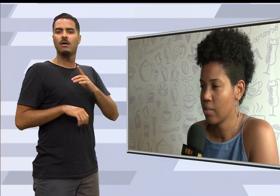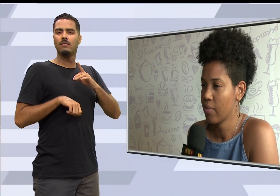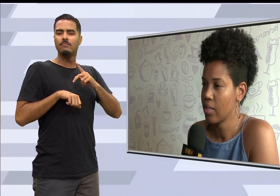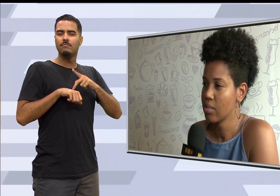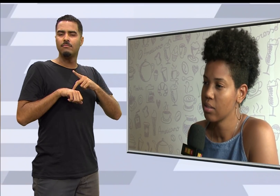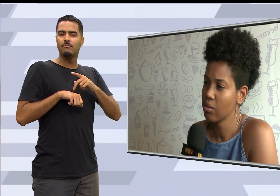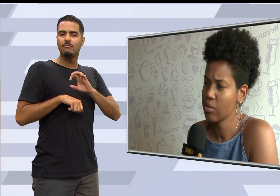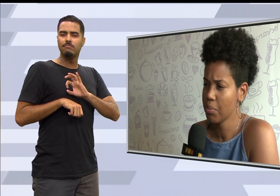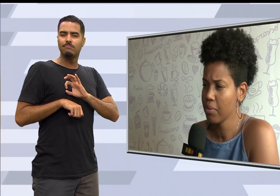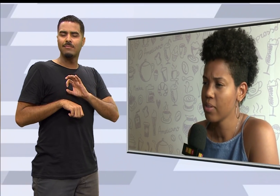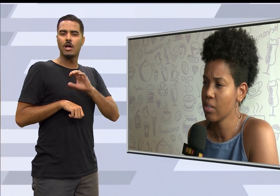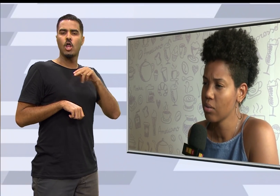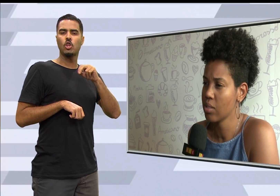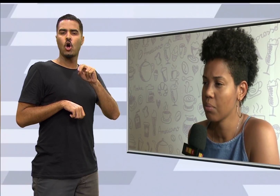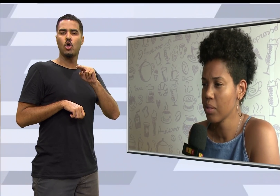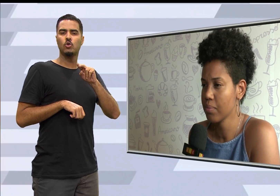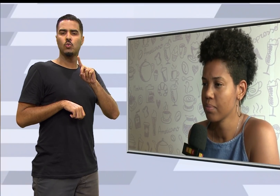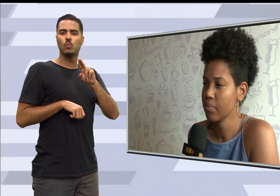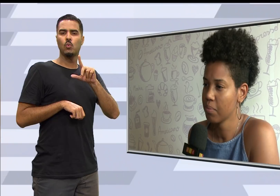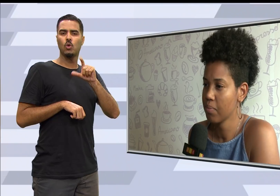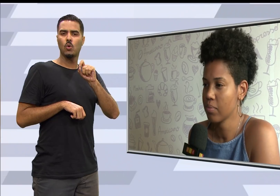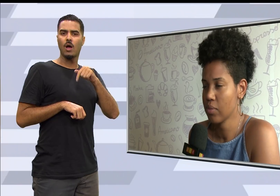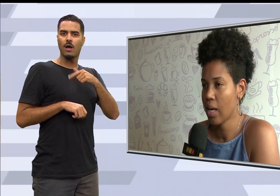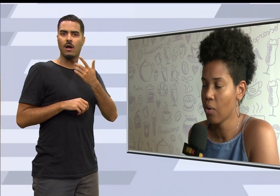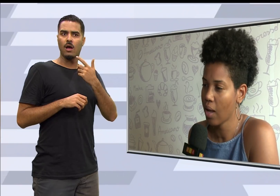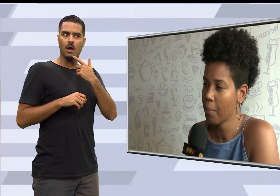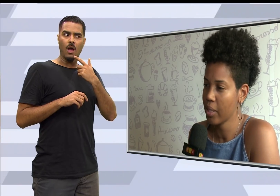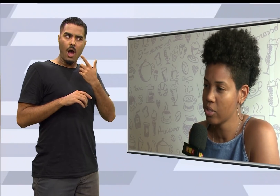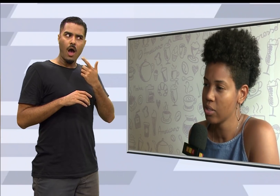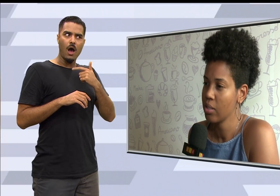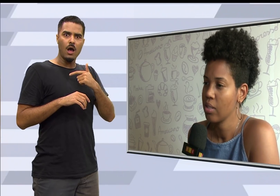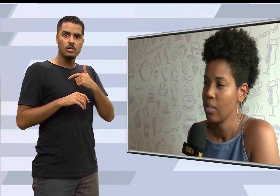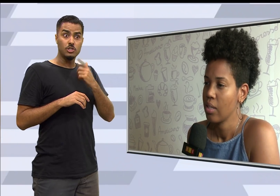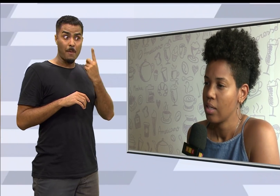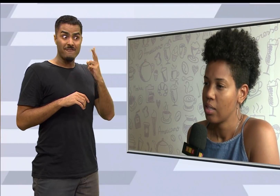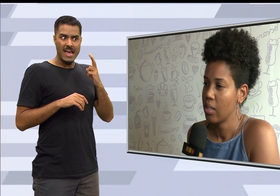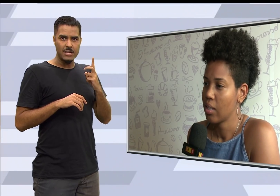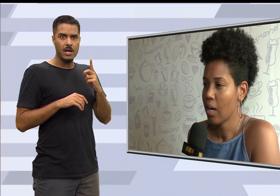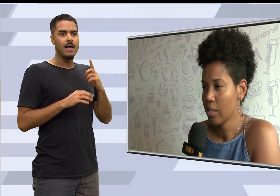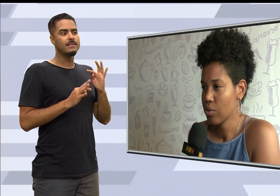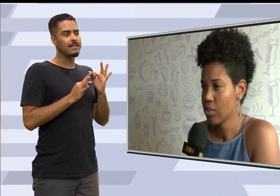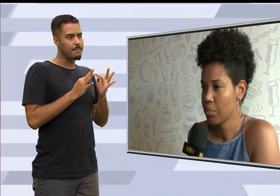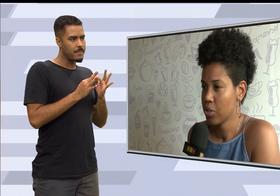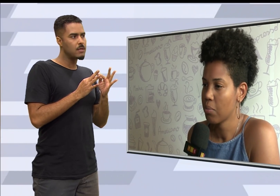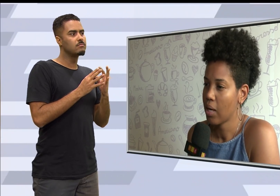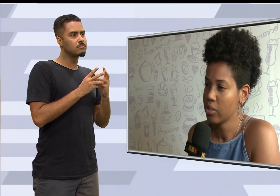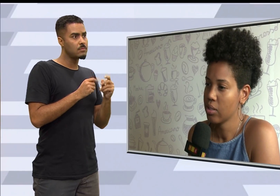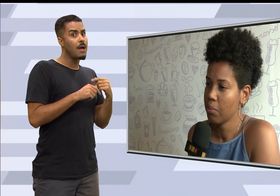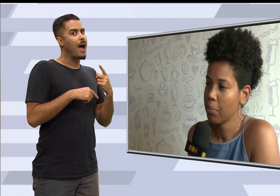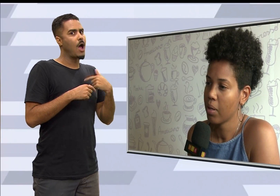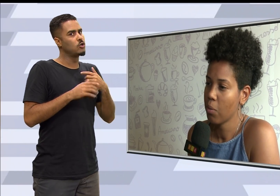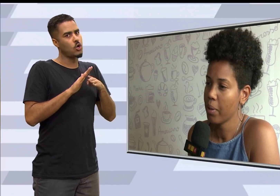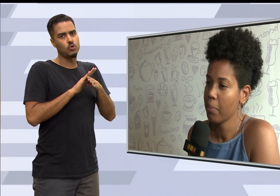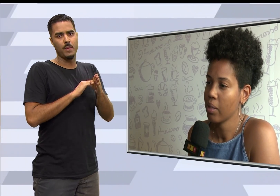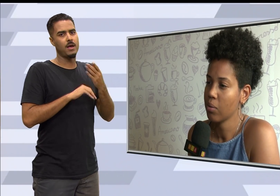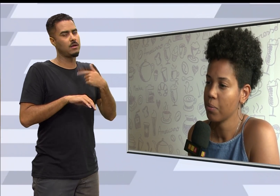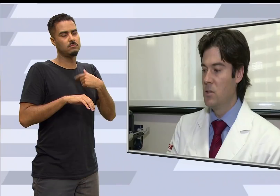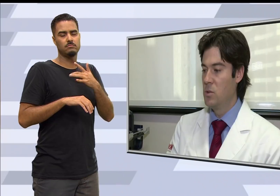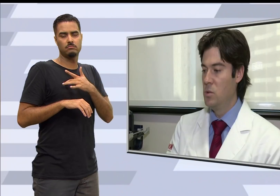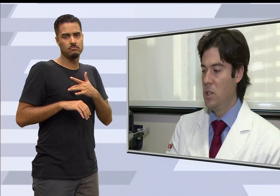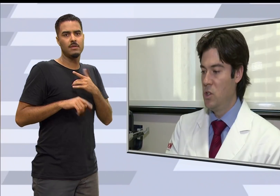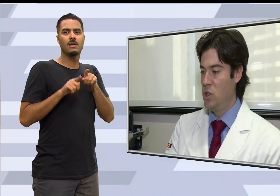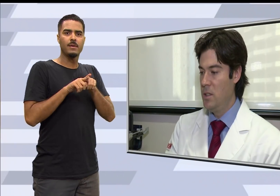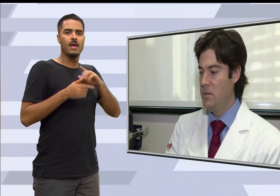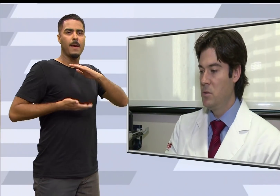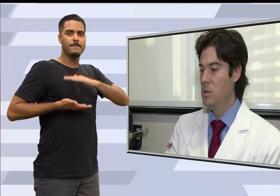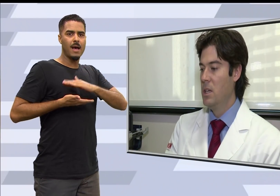benigno dessa vez, então eu sempre fazia autoexame regularmente e além dos exames de imagem também para acompanhamento.